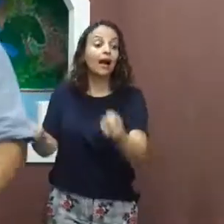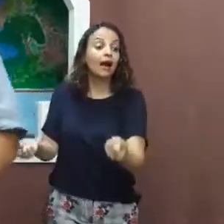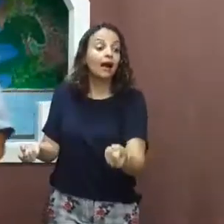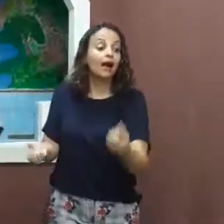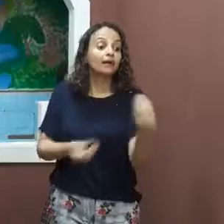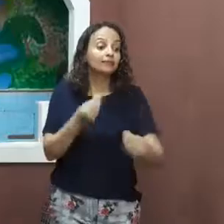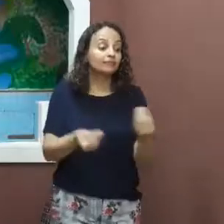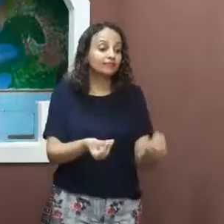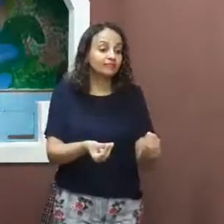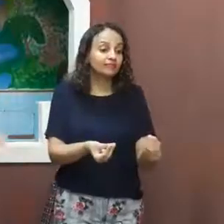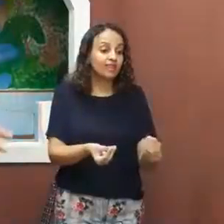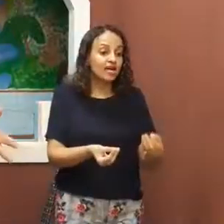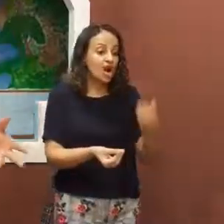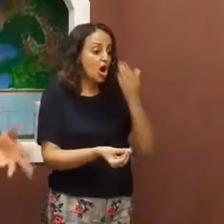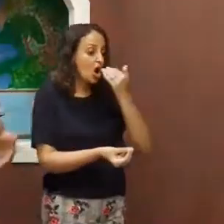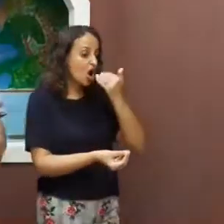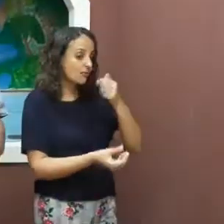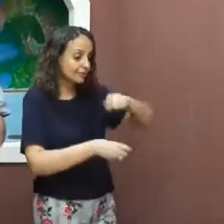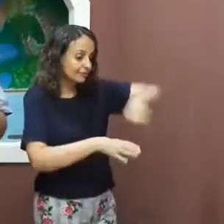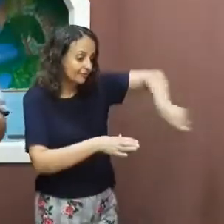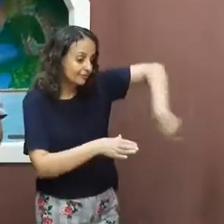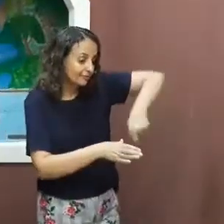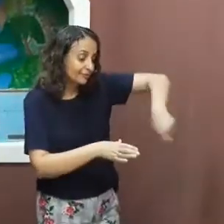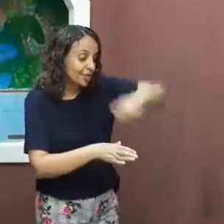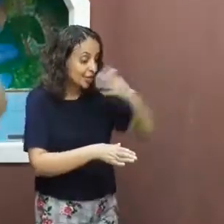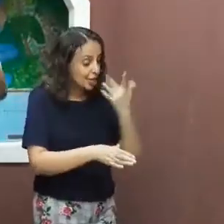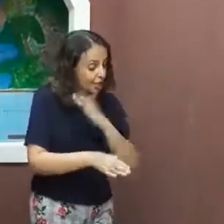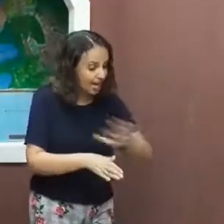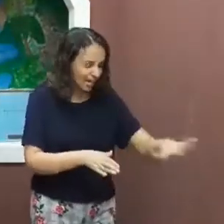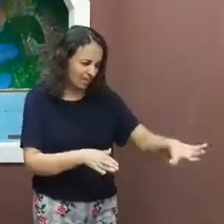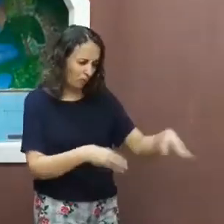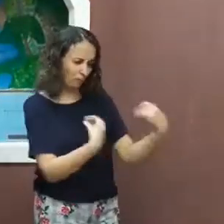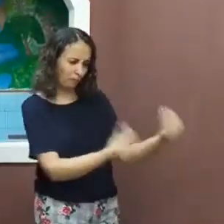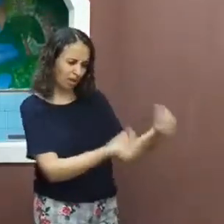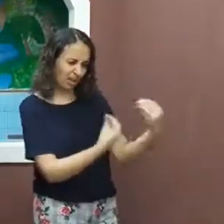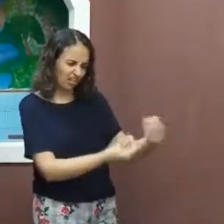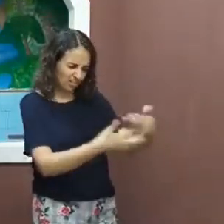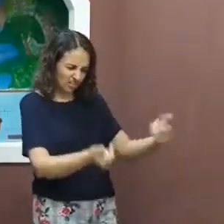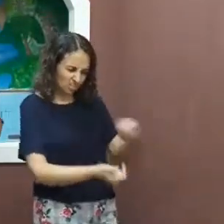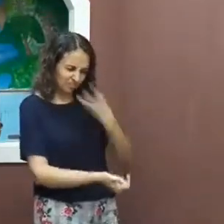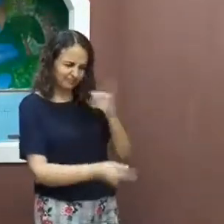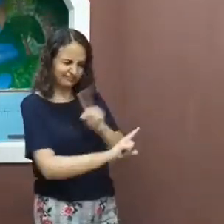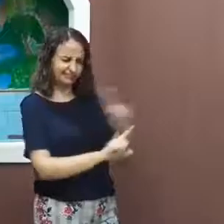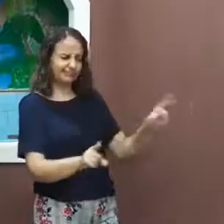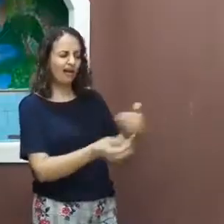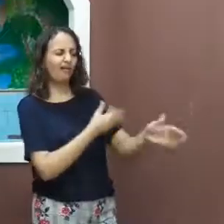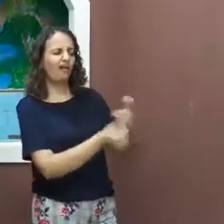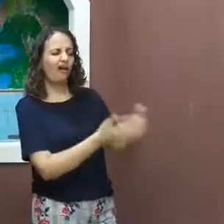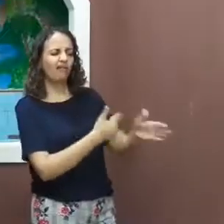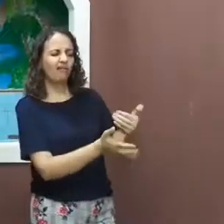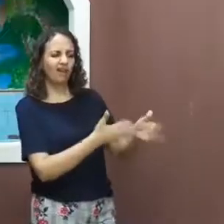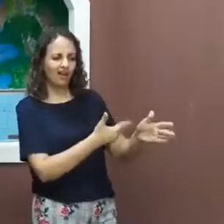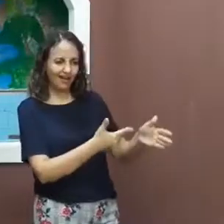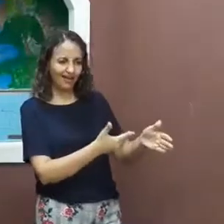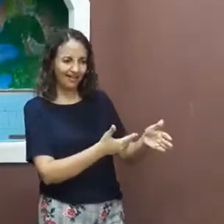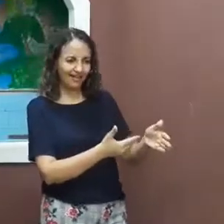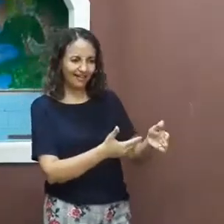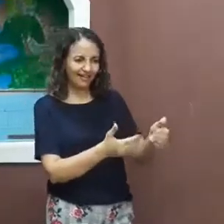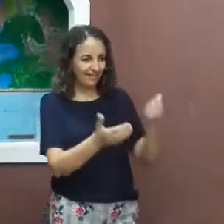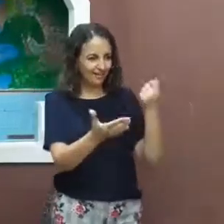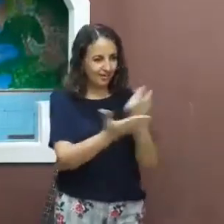qualidade, coloco de quinta qualidade, porque é para sobrar. Não importa se vai implantar uma prótese